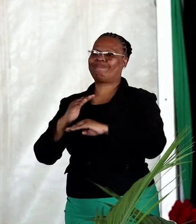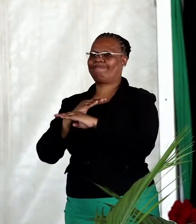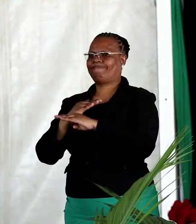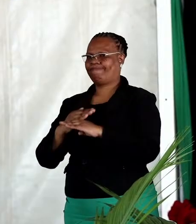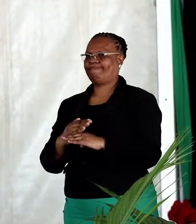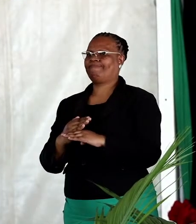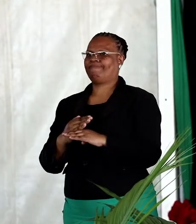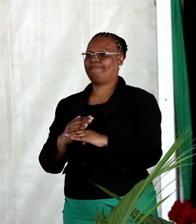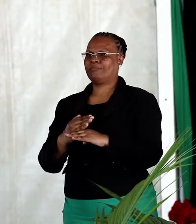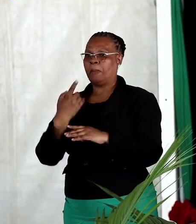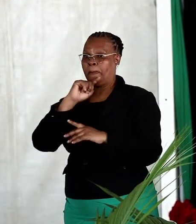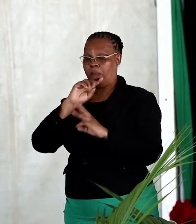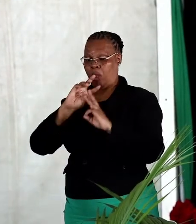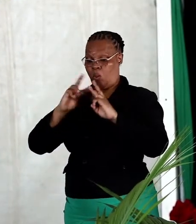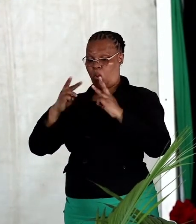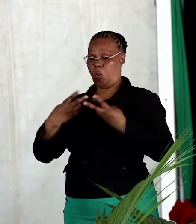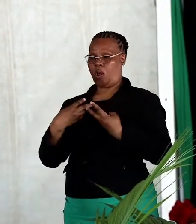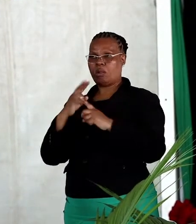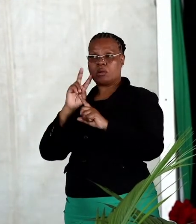Sisizwe sijonge phambili.